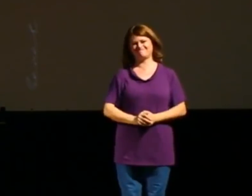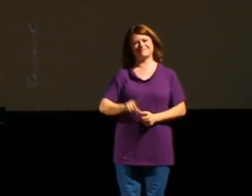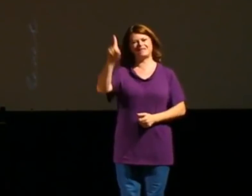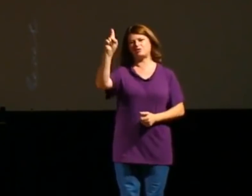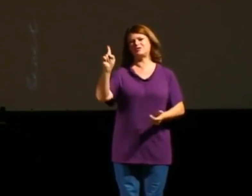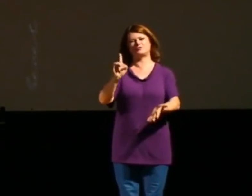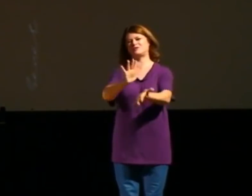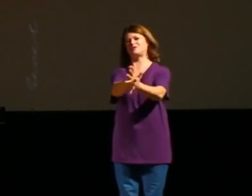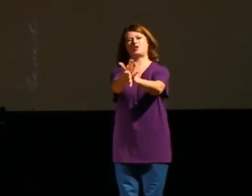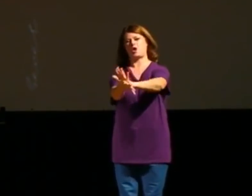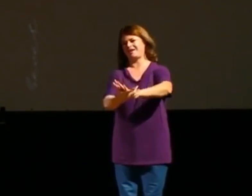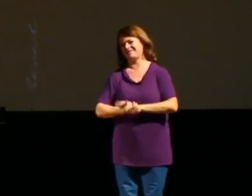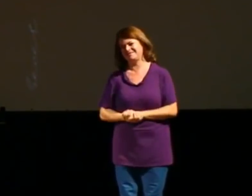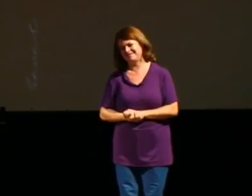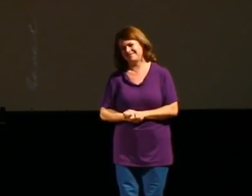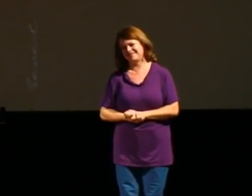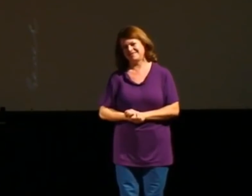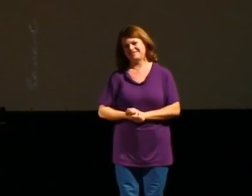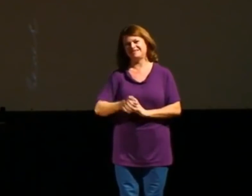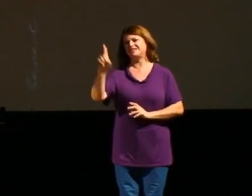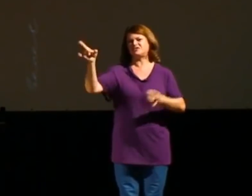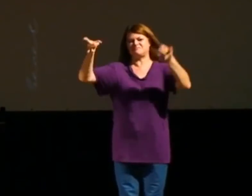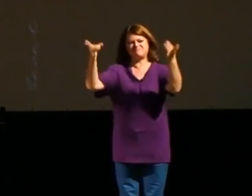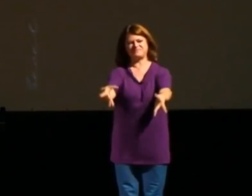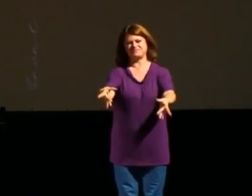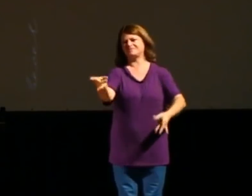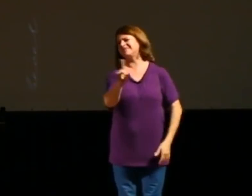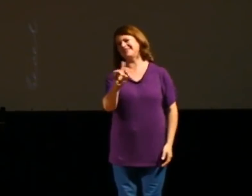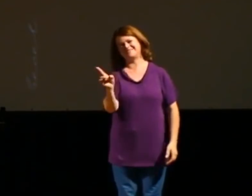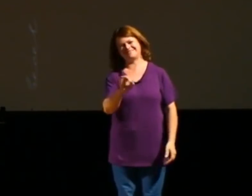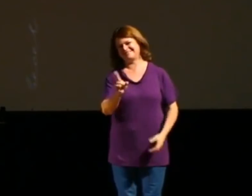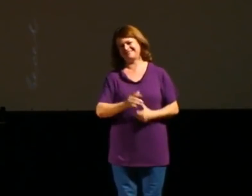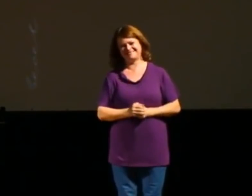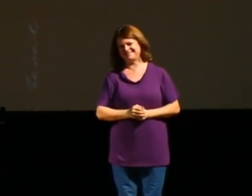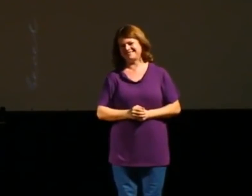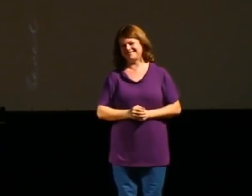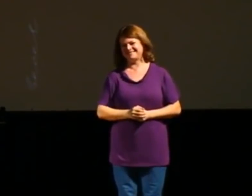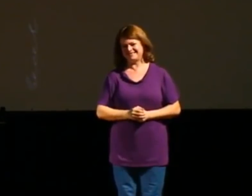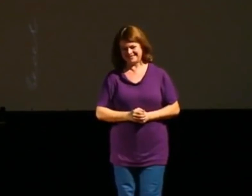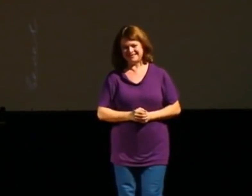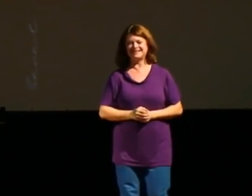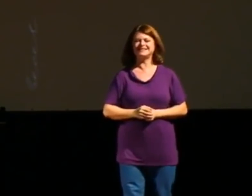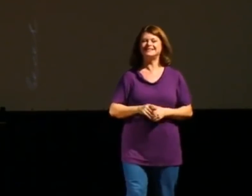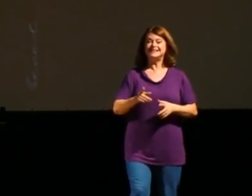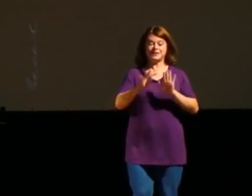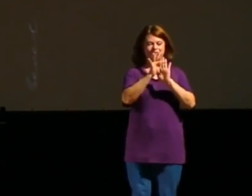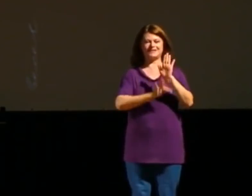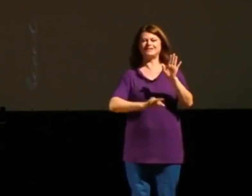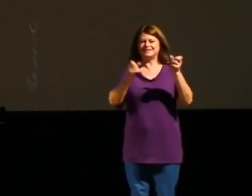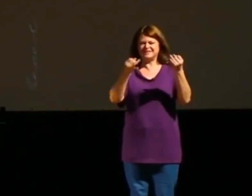que esmaga a gente. Eu gosto muito do texto que diz, falando de Jesus: não esmagarás a cana quebrada,